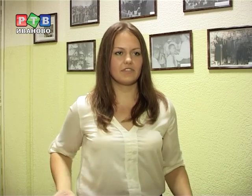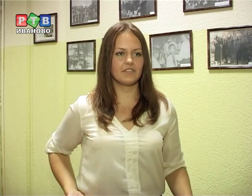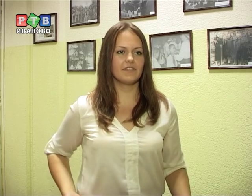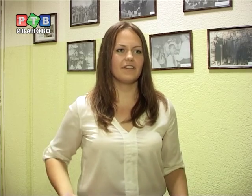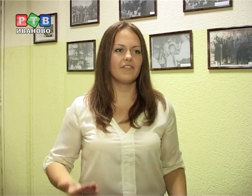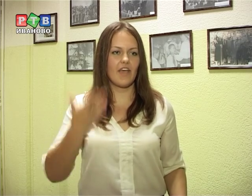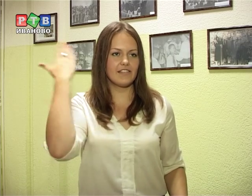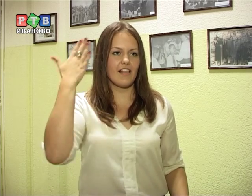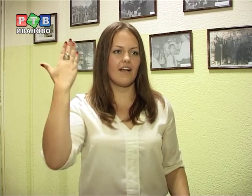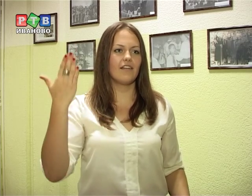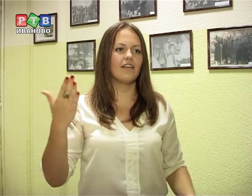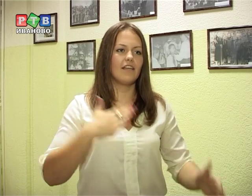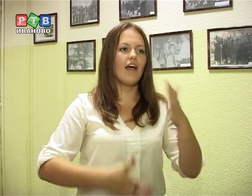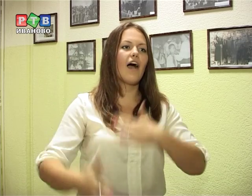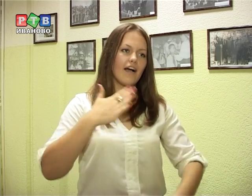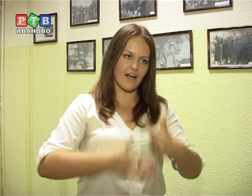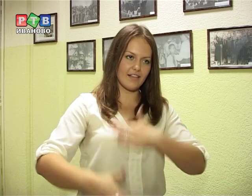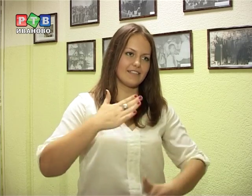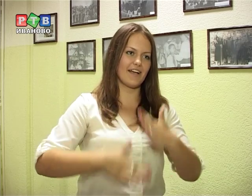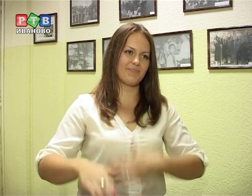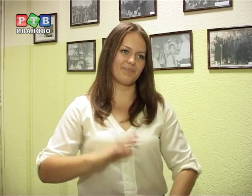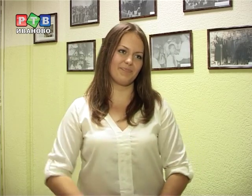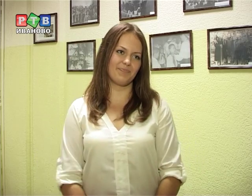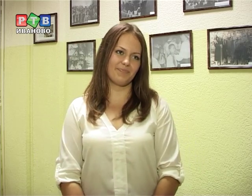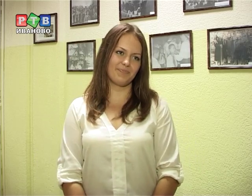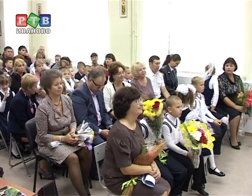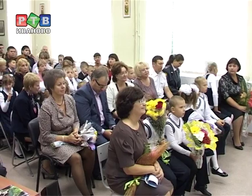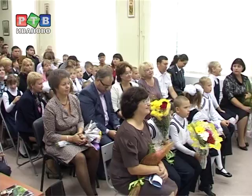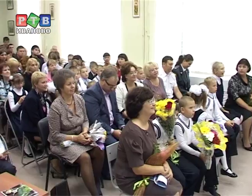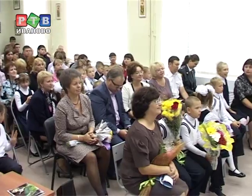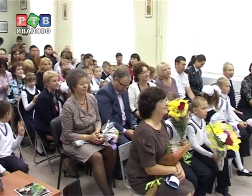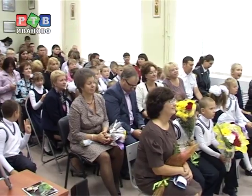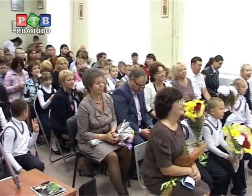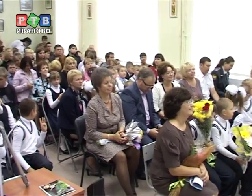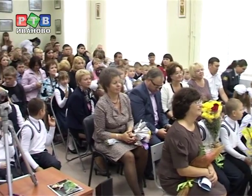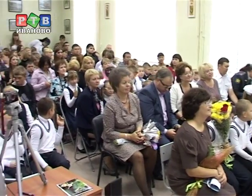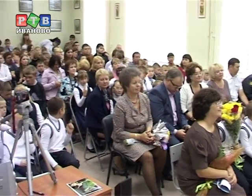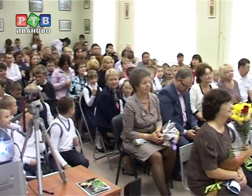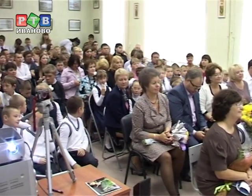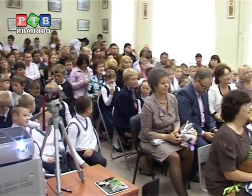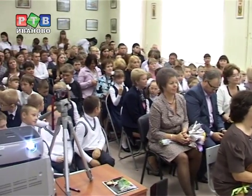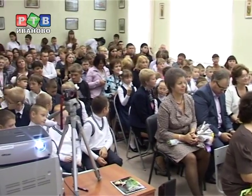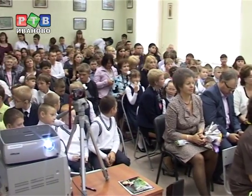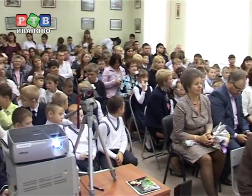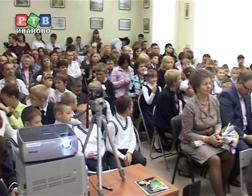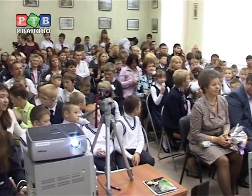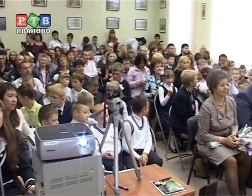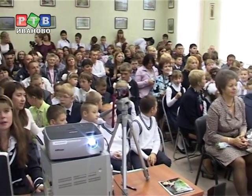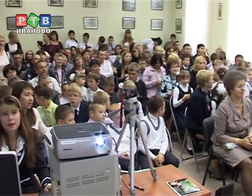Я хочу, чтобы им жилось весело и радостно. На сегодняшний день в школе-интернате работают 48 педагогов, 12